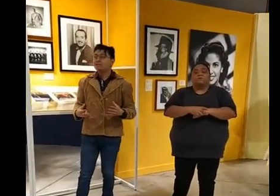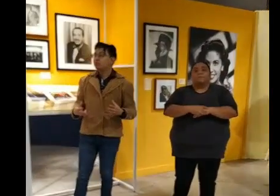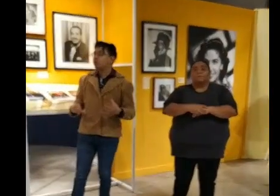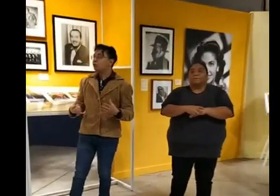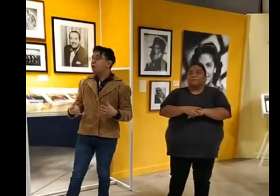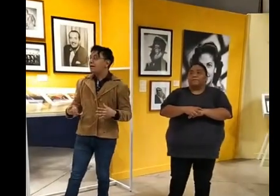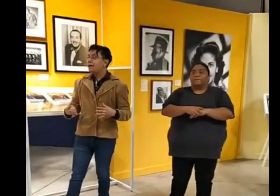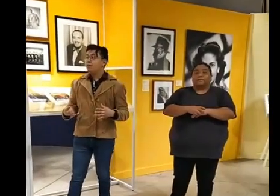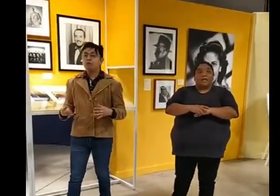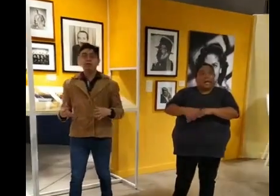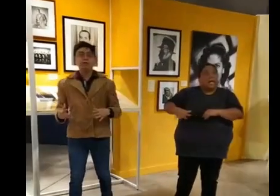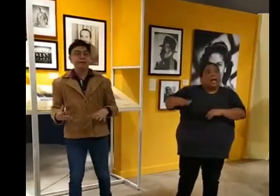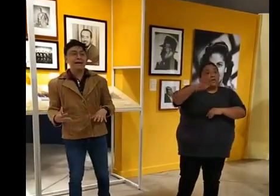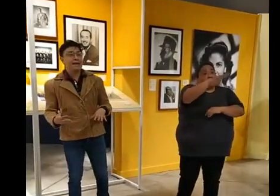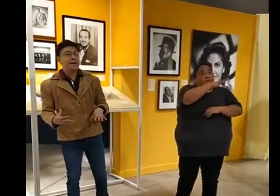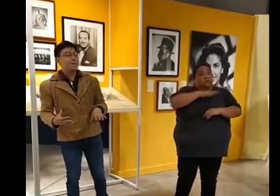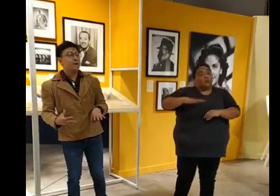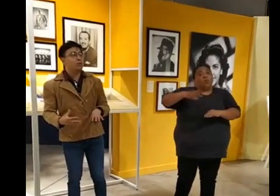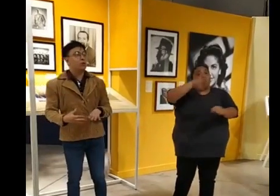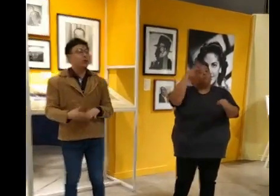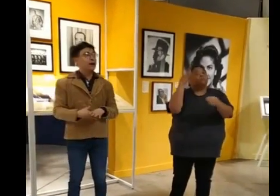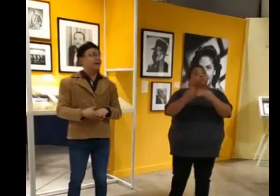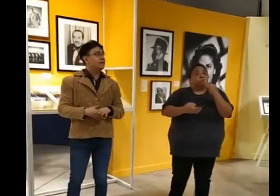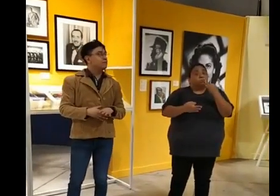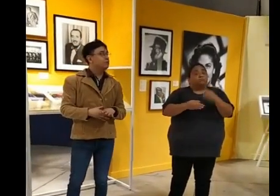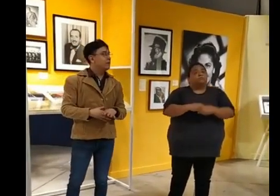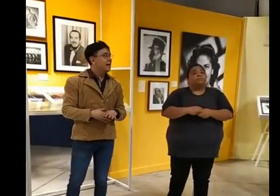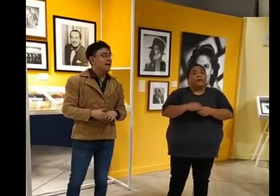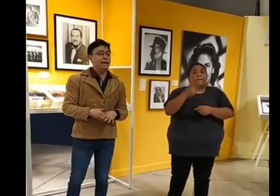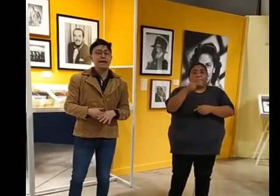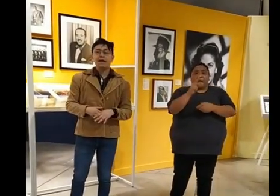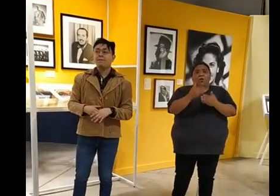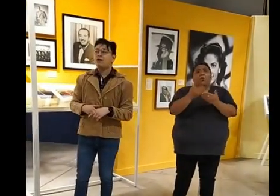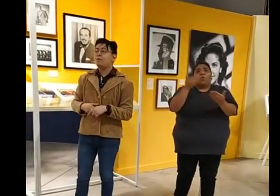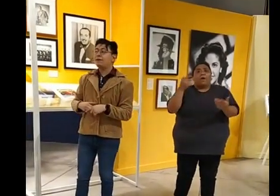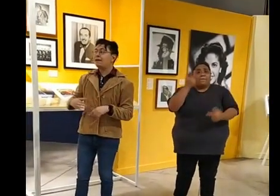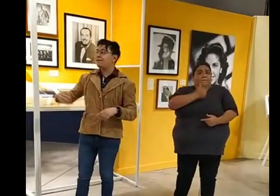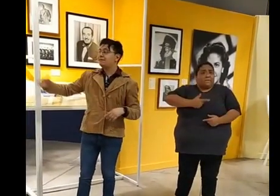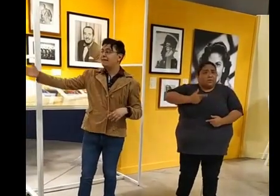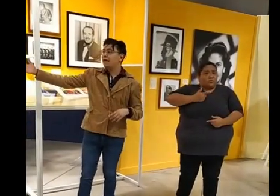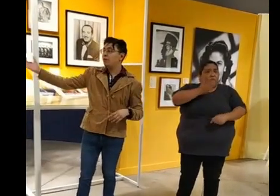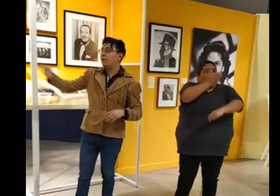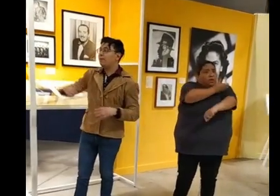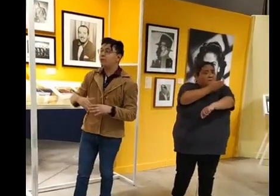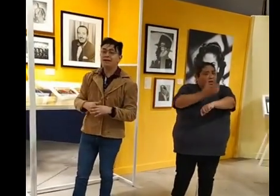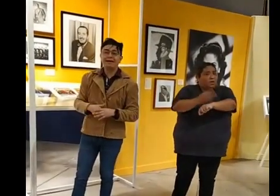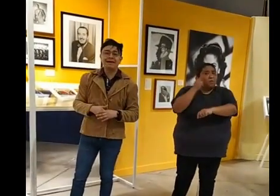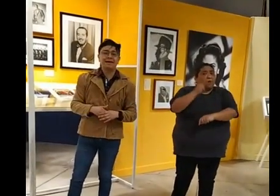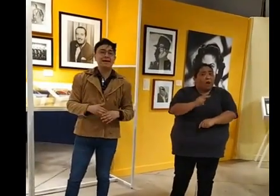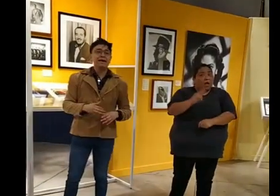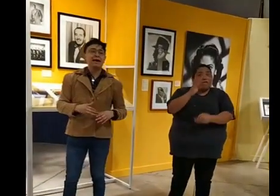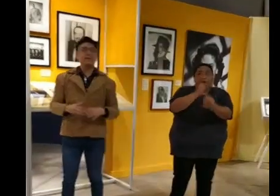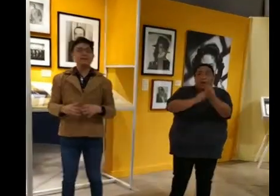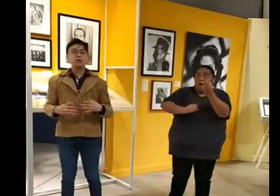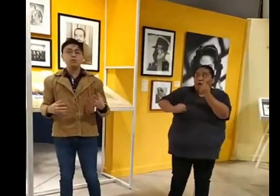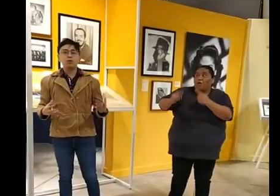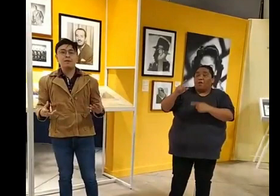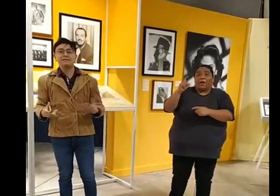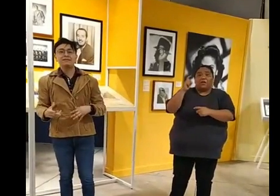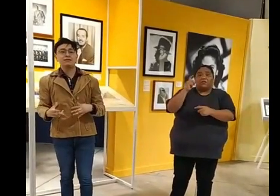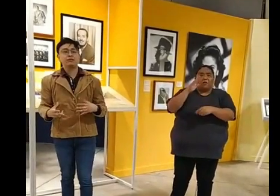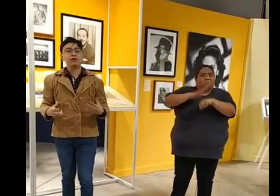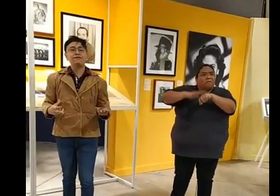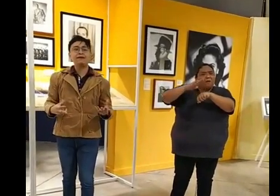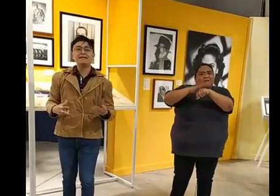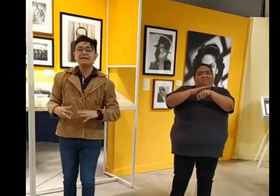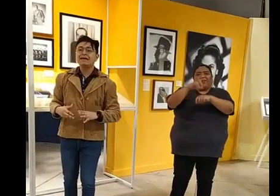Este es nuestro núcleo final, pero antes me gustaría que me acompañaran de este lado para poder apreciar un poco más de